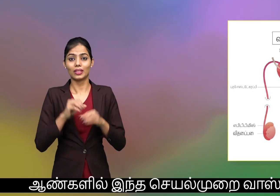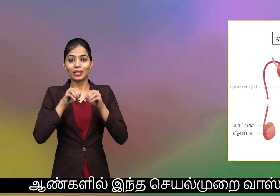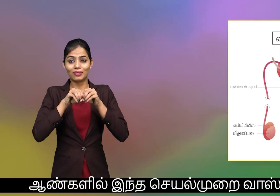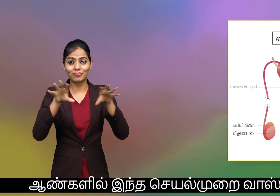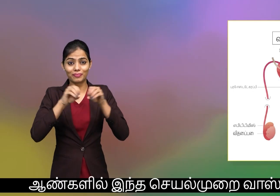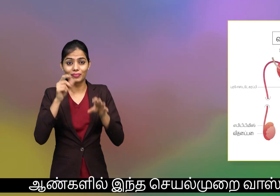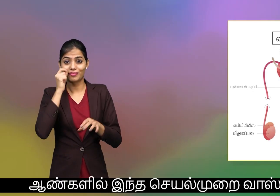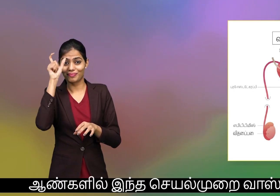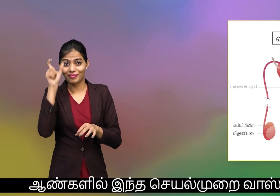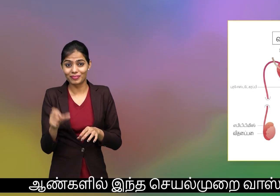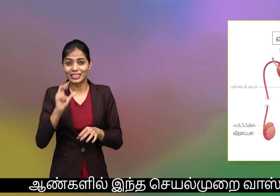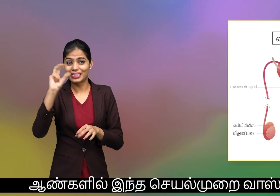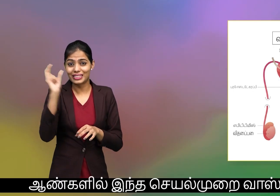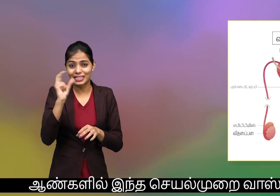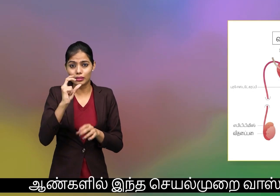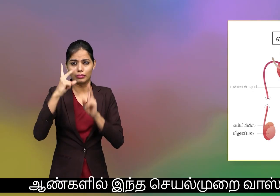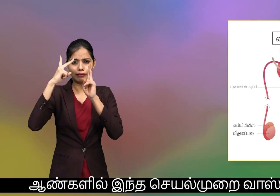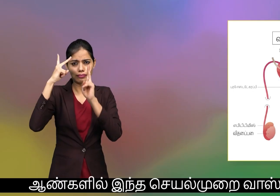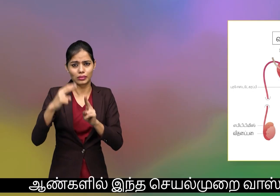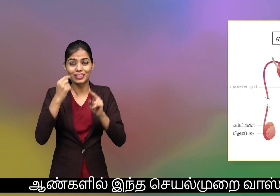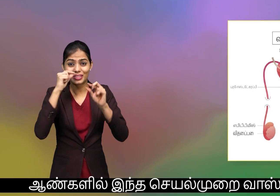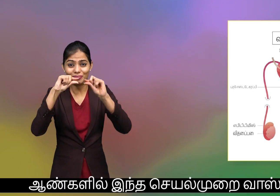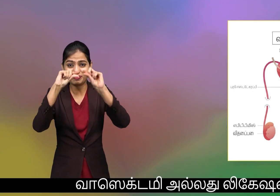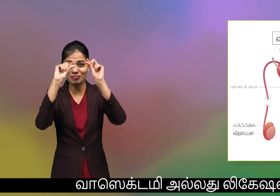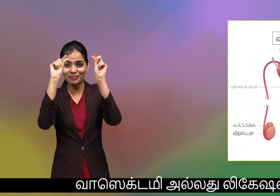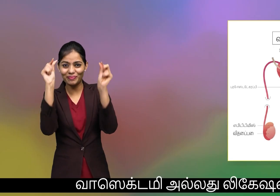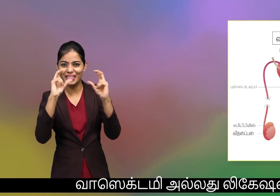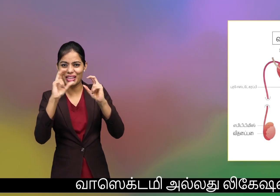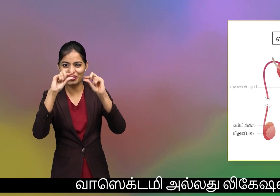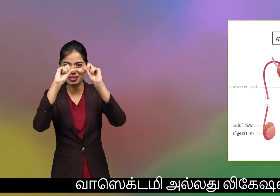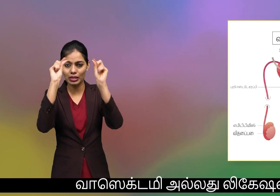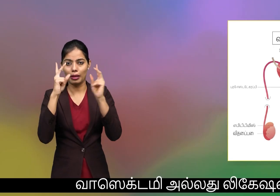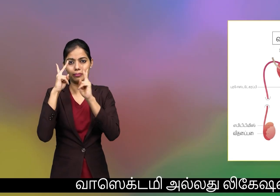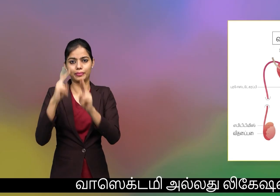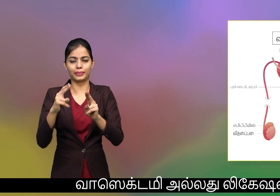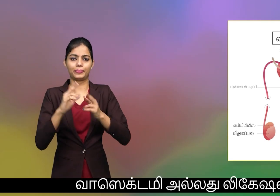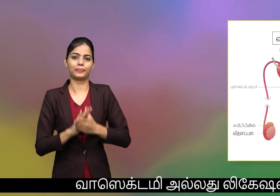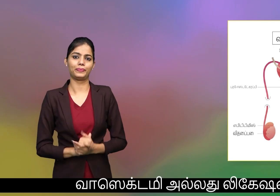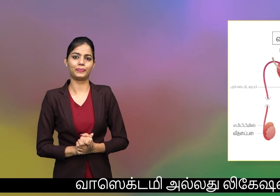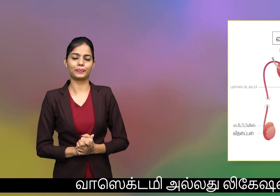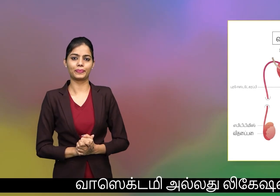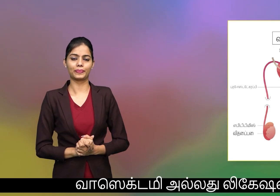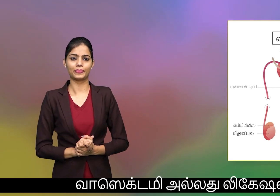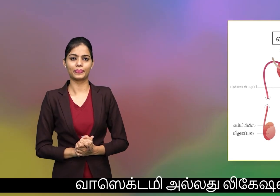ஆண்களில் இந்த செயல்முறை வாஸ் டிஃபரன்ஸின் வாசெக்டோமி அல்லது லீக்கேஷன் ஆகும்.